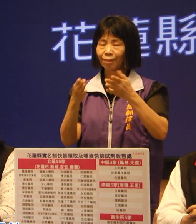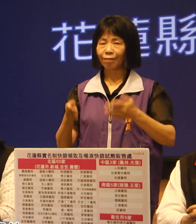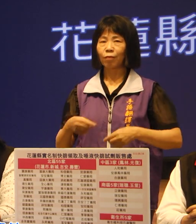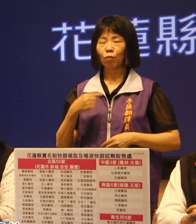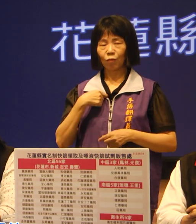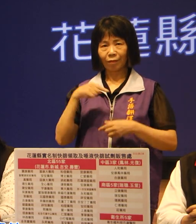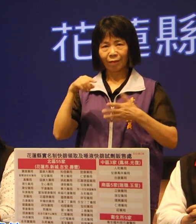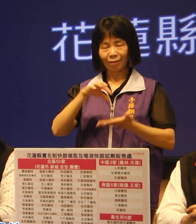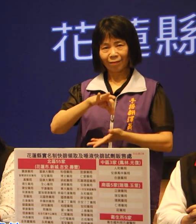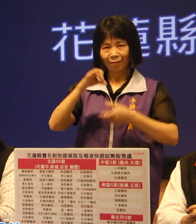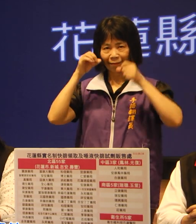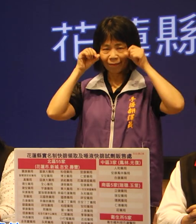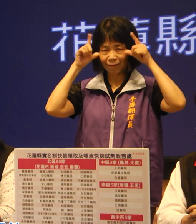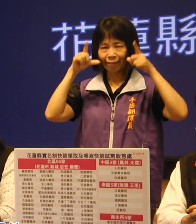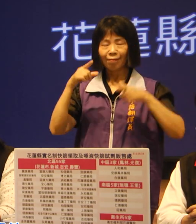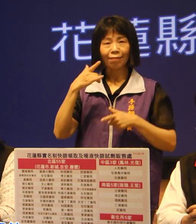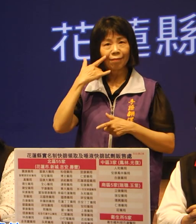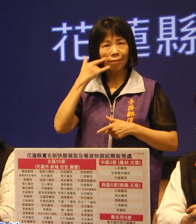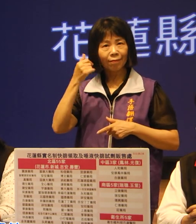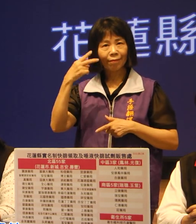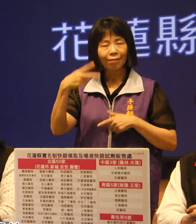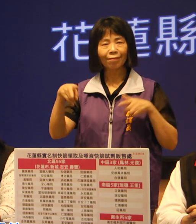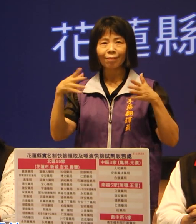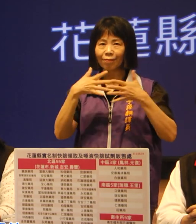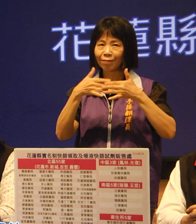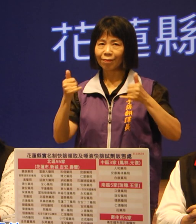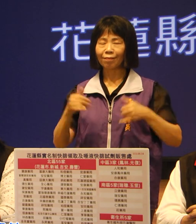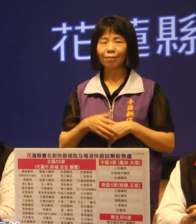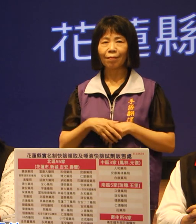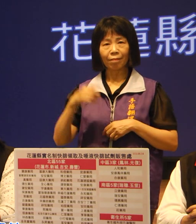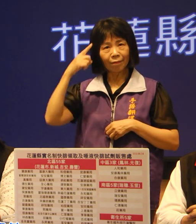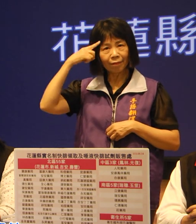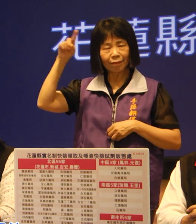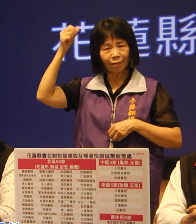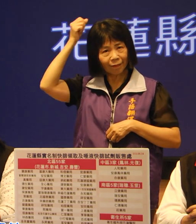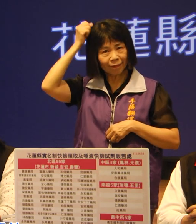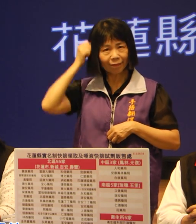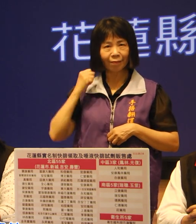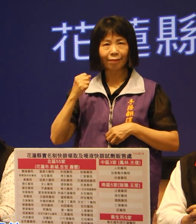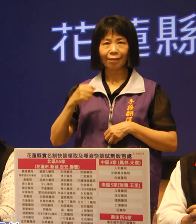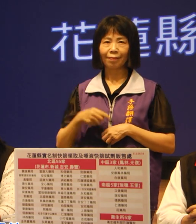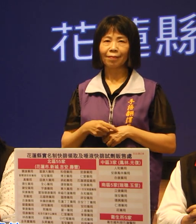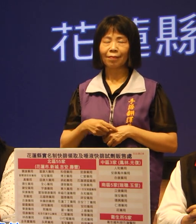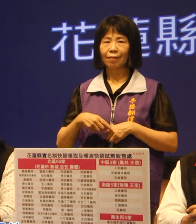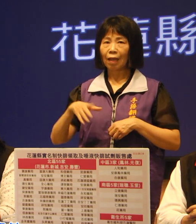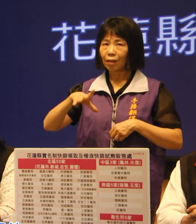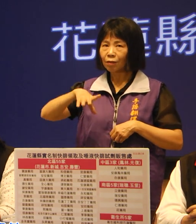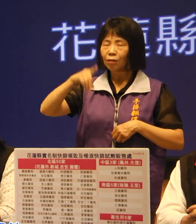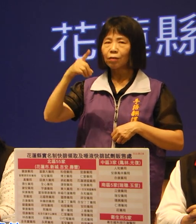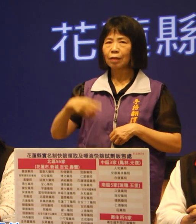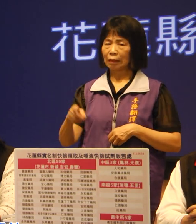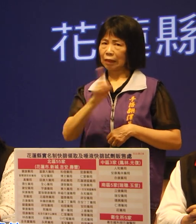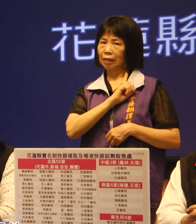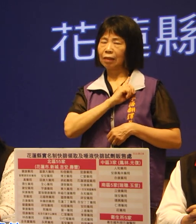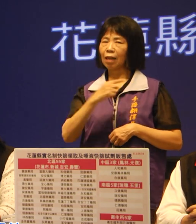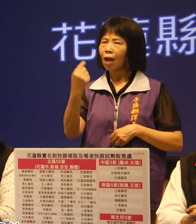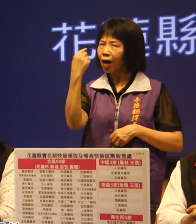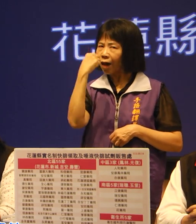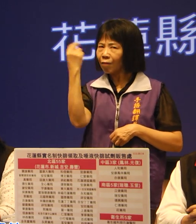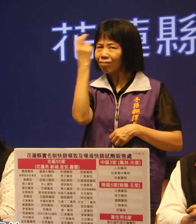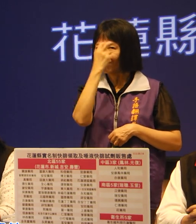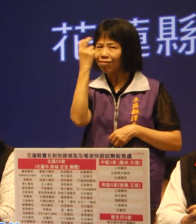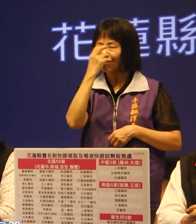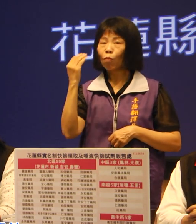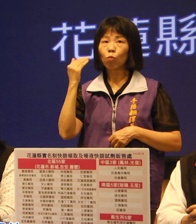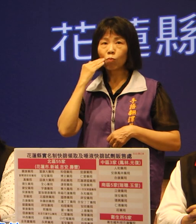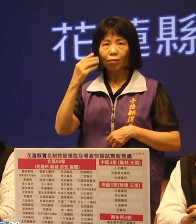这边也要提醒我们的家长还有我们的孩子，在明天早上的时候先进行快筛，那快筛